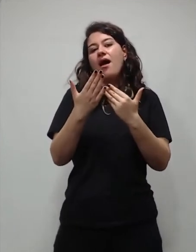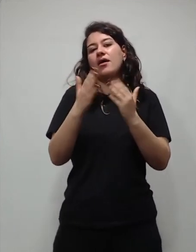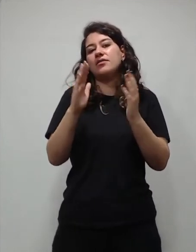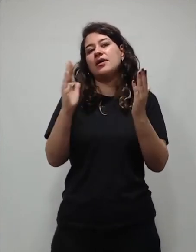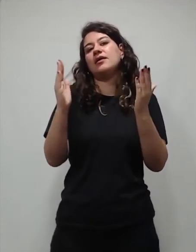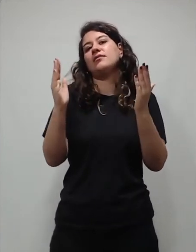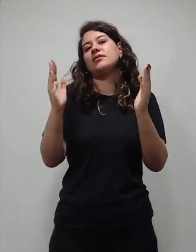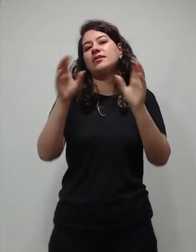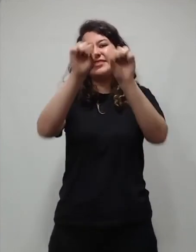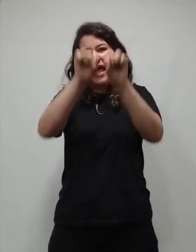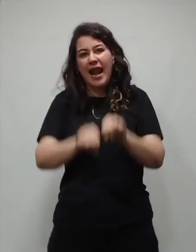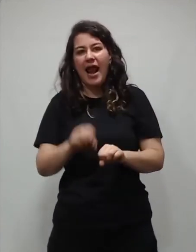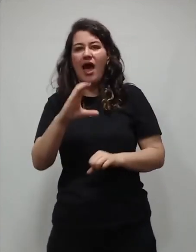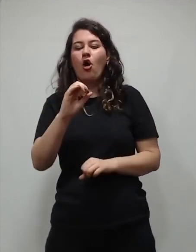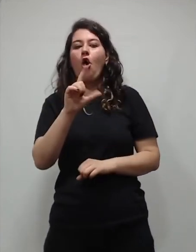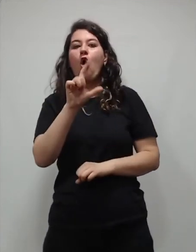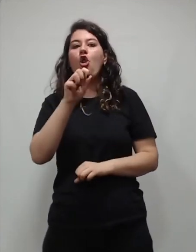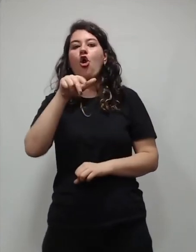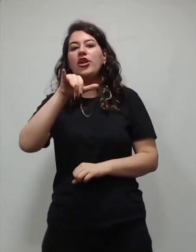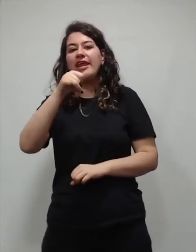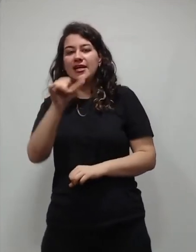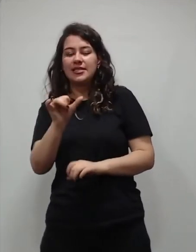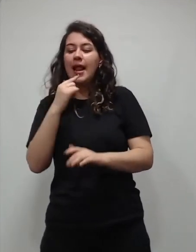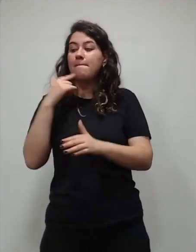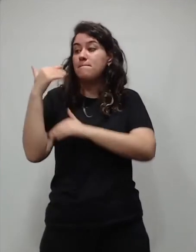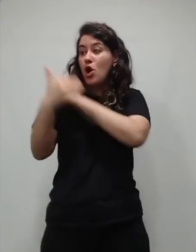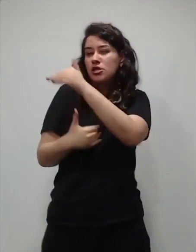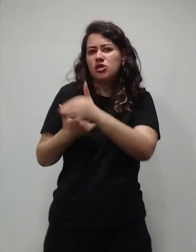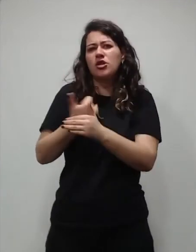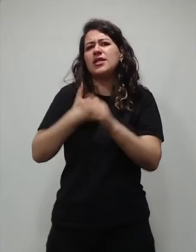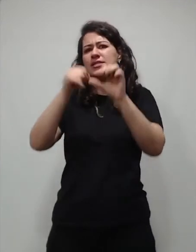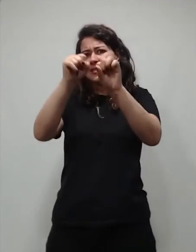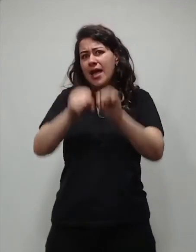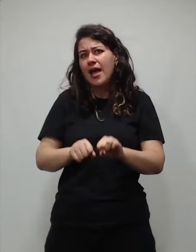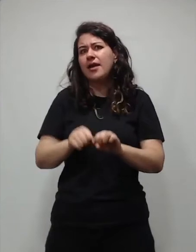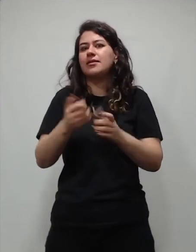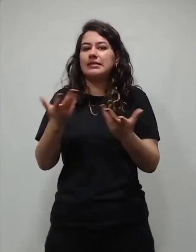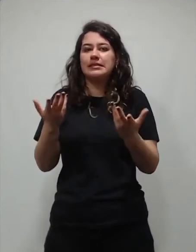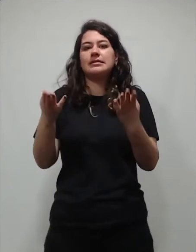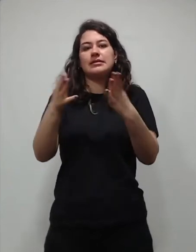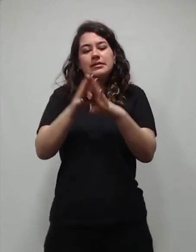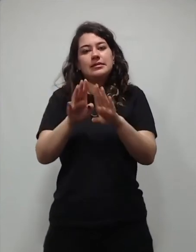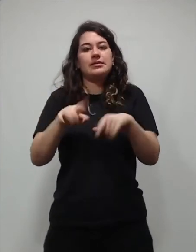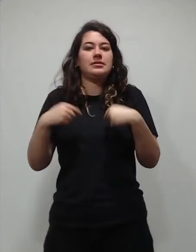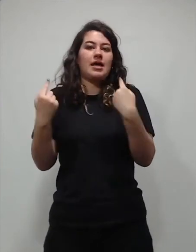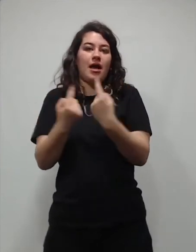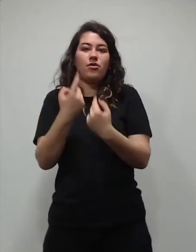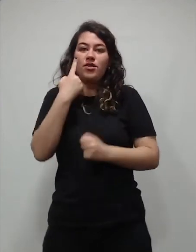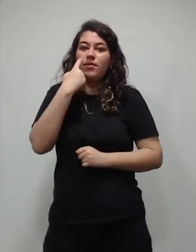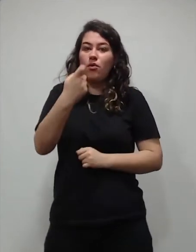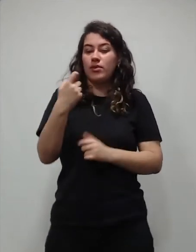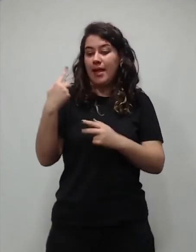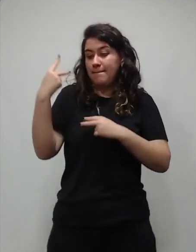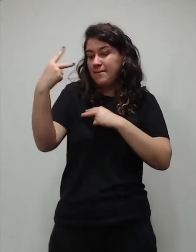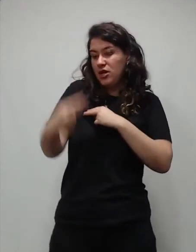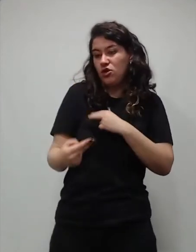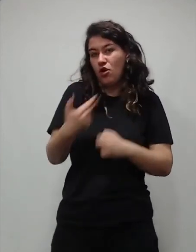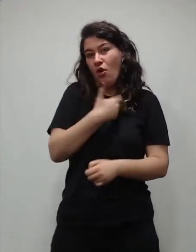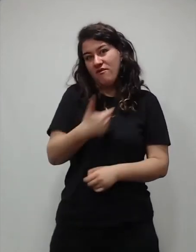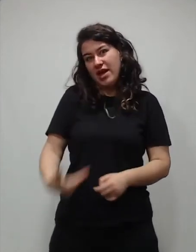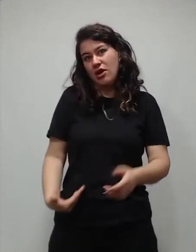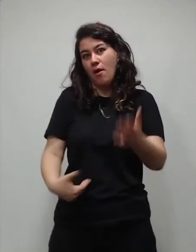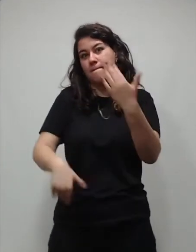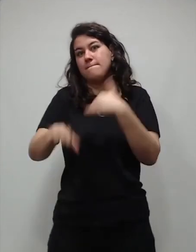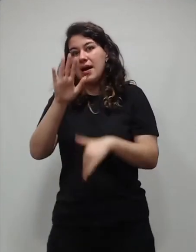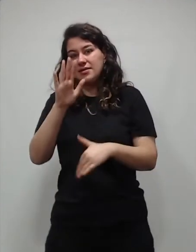las colonias. El proceso de cierre de las colonias es un proceso que, como hemos visto desde este periodo de gobierno, sobre